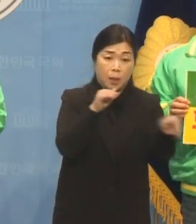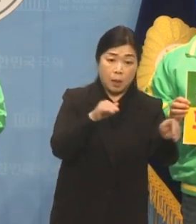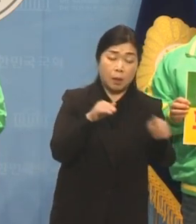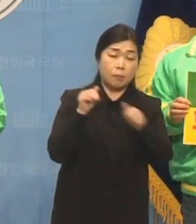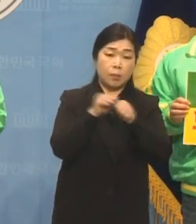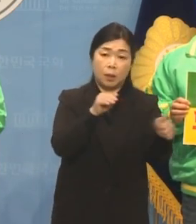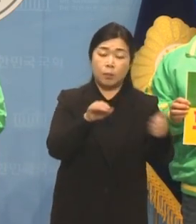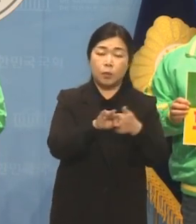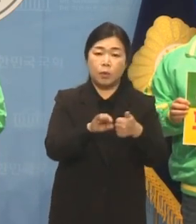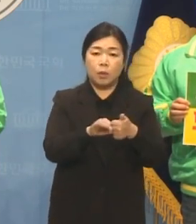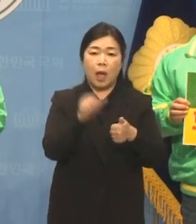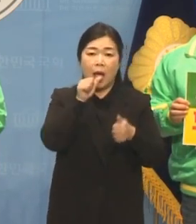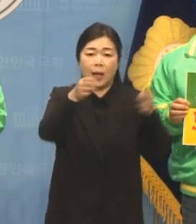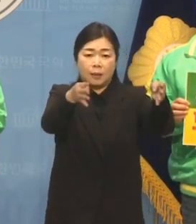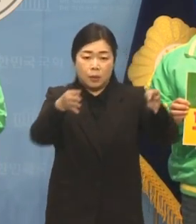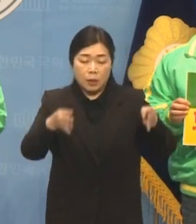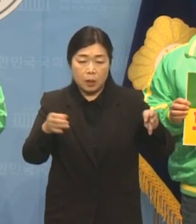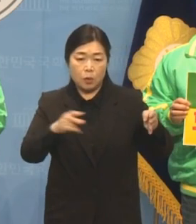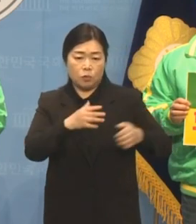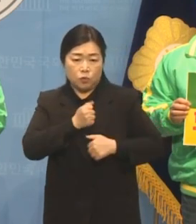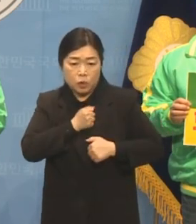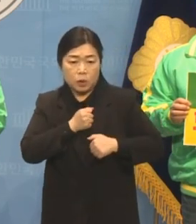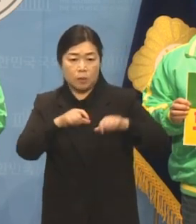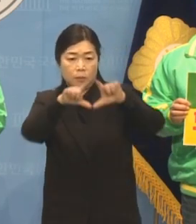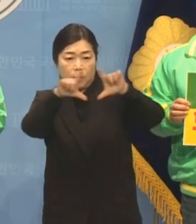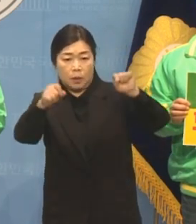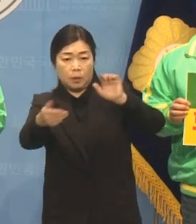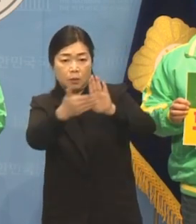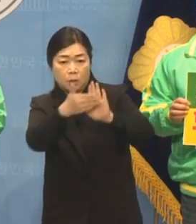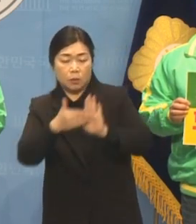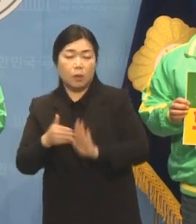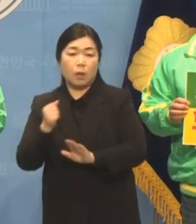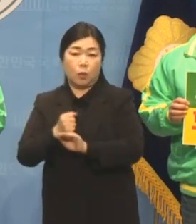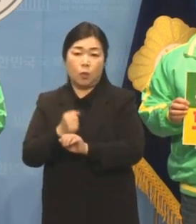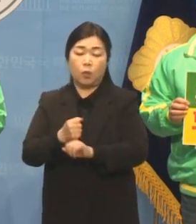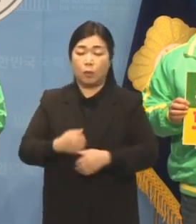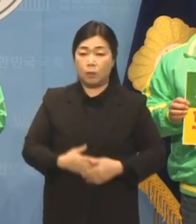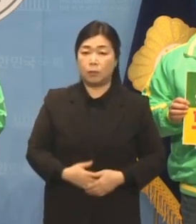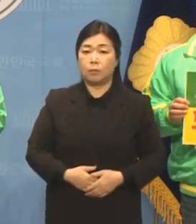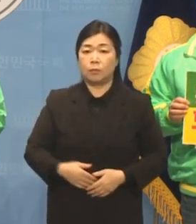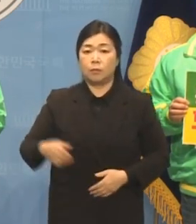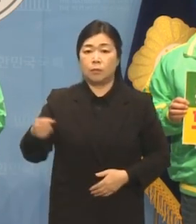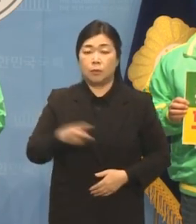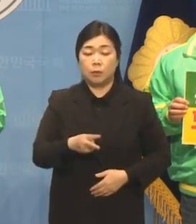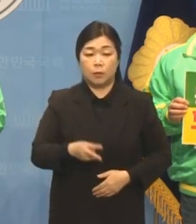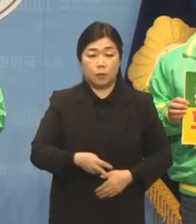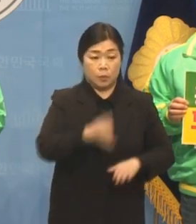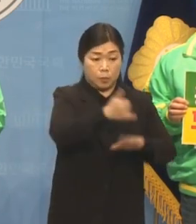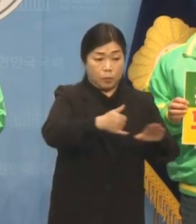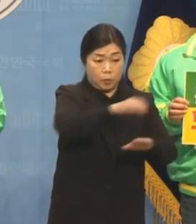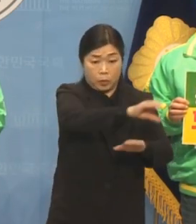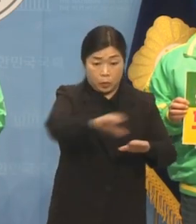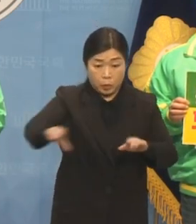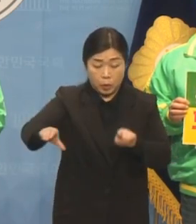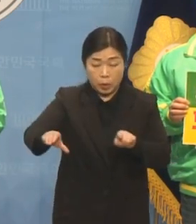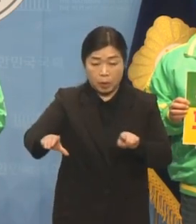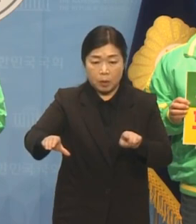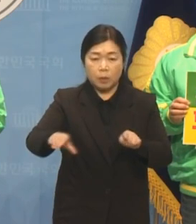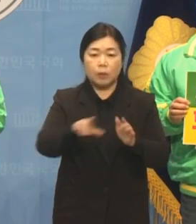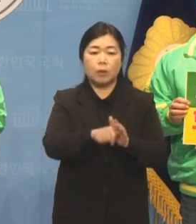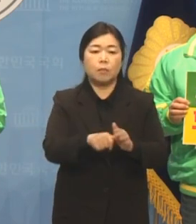주의 표징관과 같은 로드킬 방지 시설 설치를 의무화하고 생태통로 설치를 통해